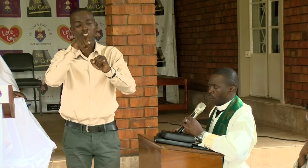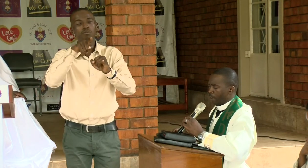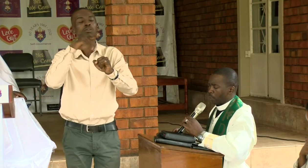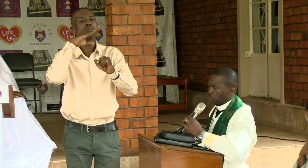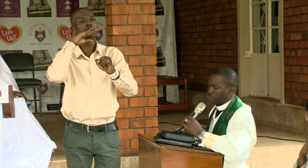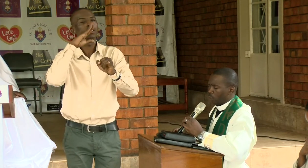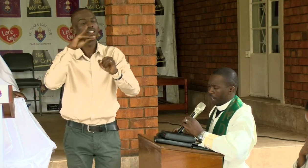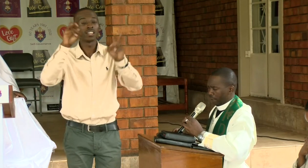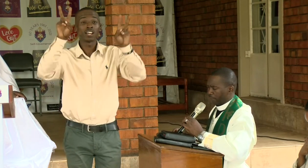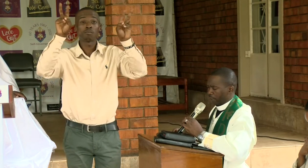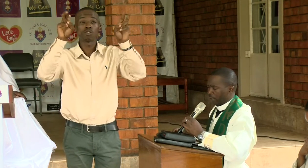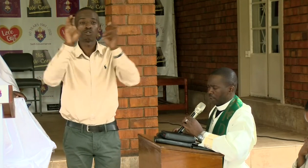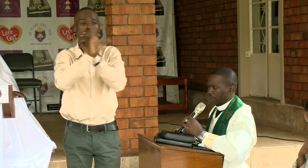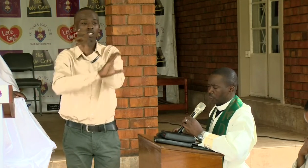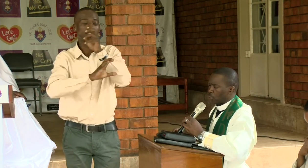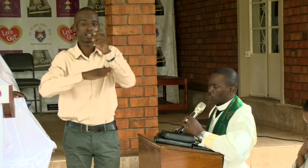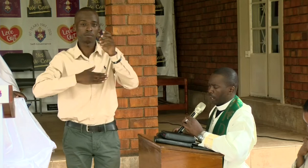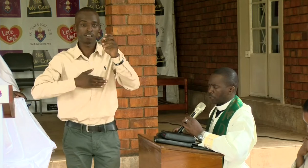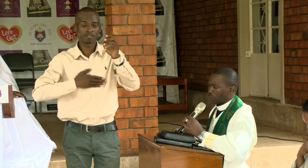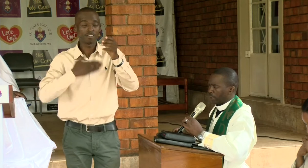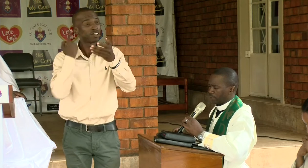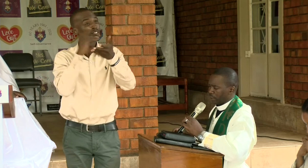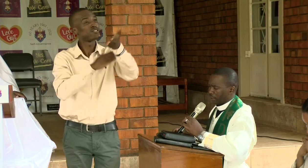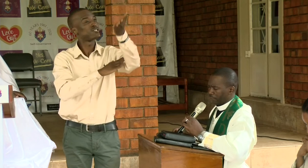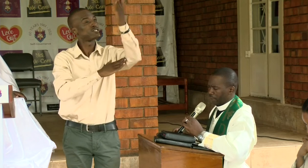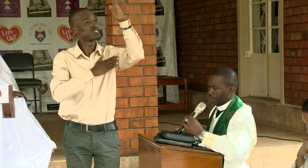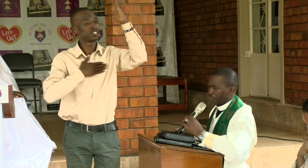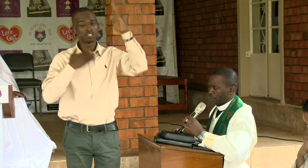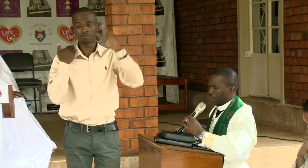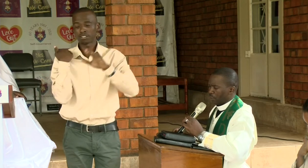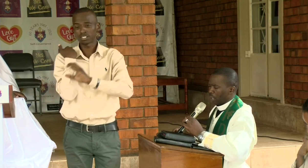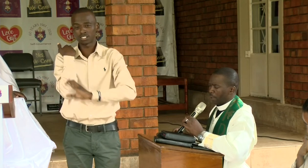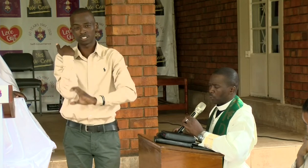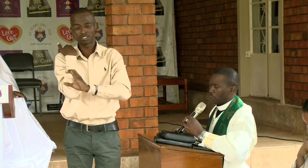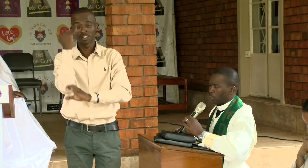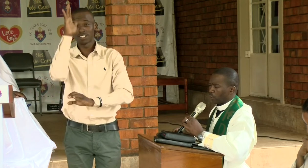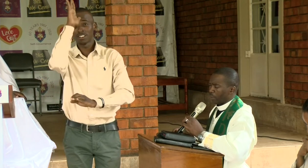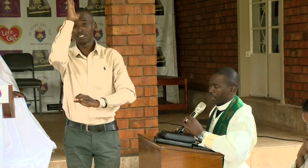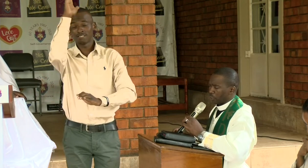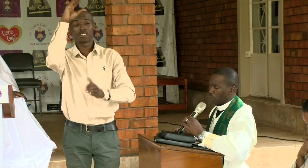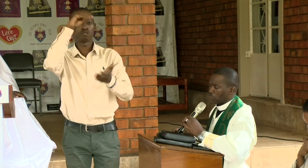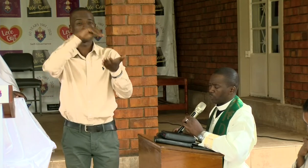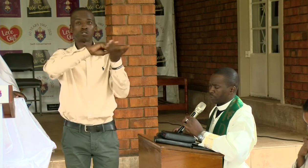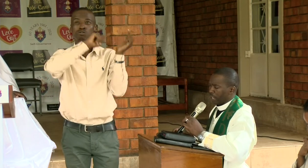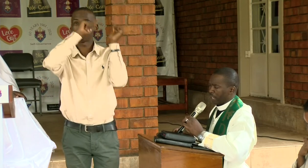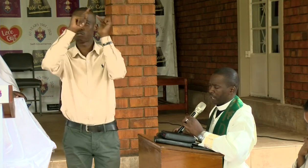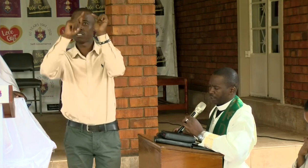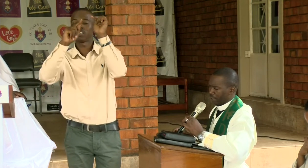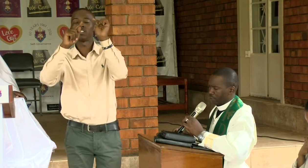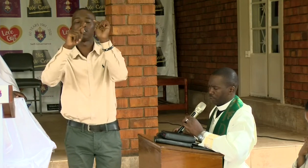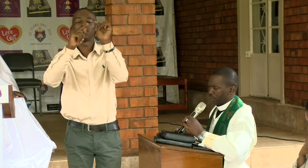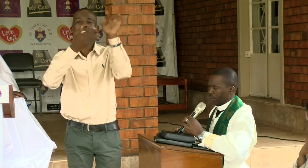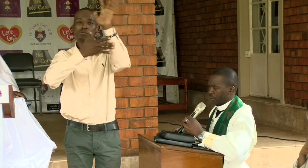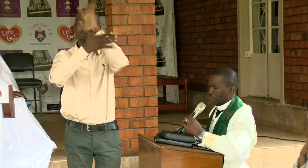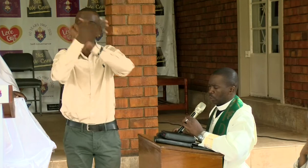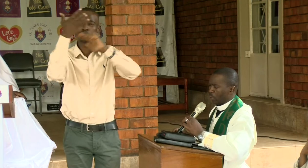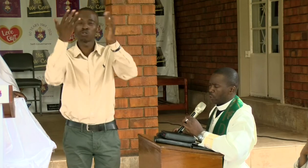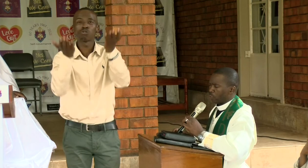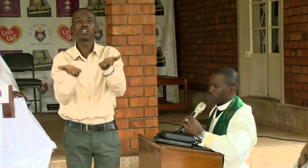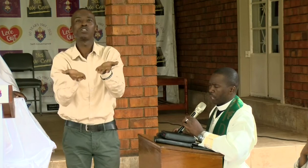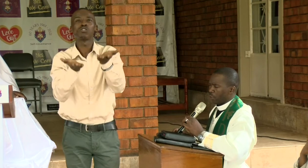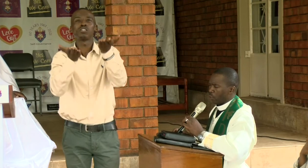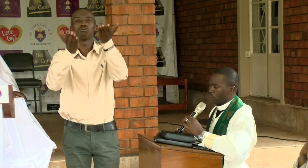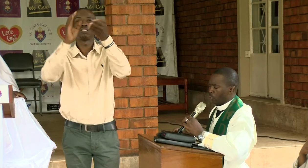eŋŋombo oba moto y'eggwanga lyaffe nti ku lwa Katonda n'ensi yaffe mukama twongere okujja mu maaso nga tuyimusa ekkanisa yo